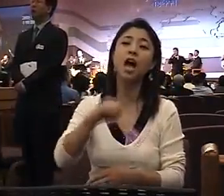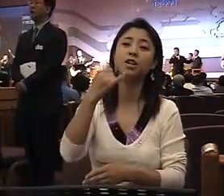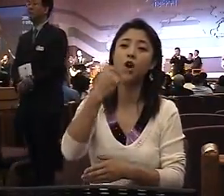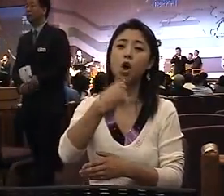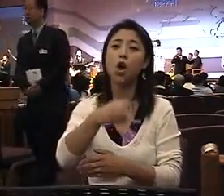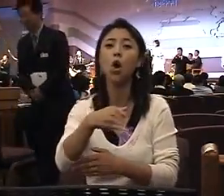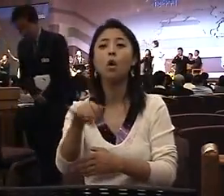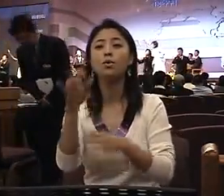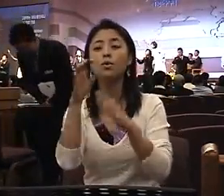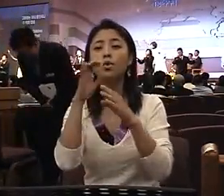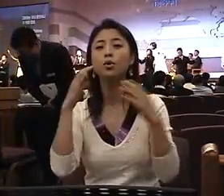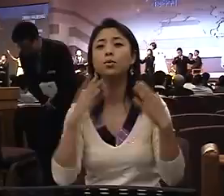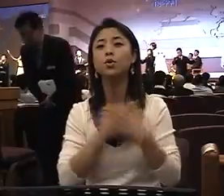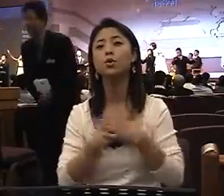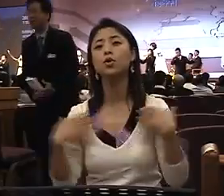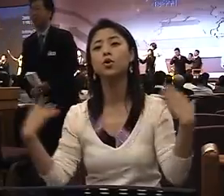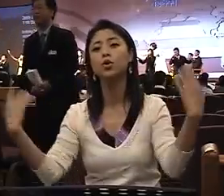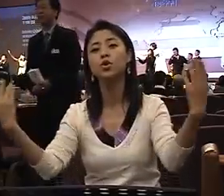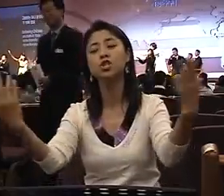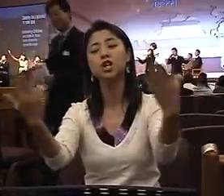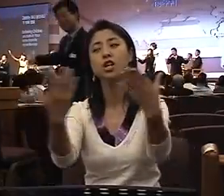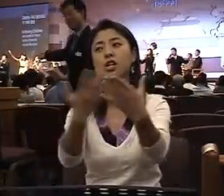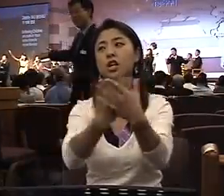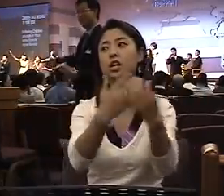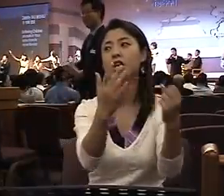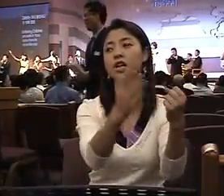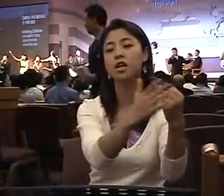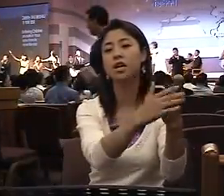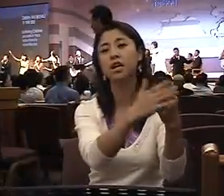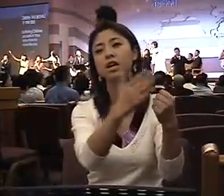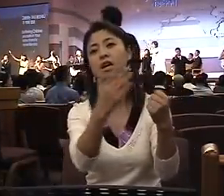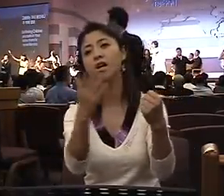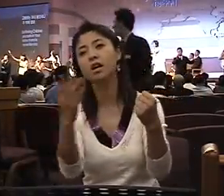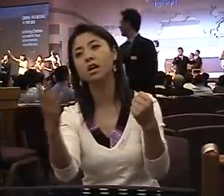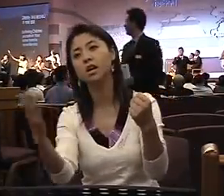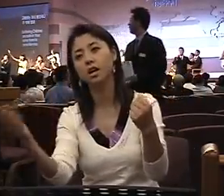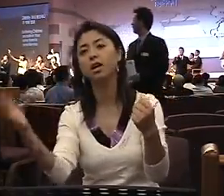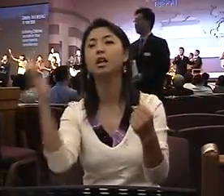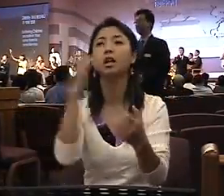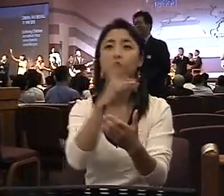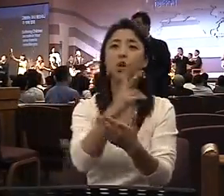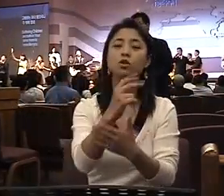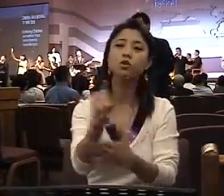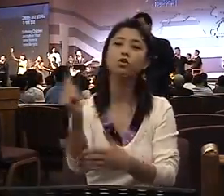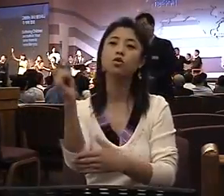고통받는 자가 무지